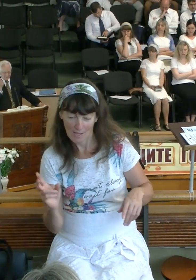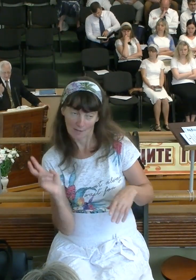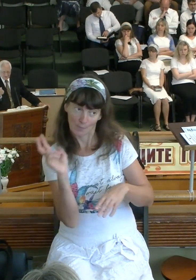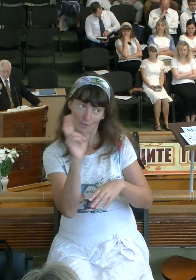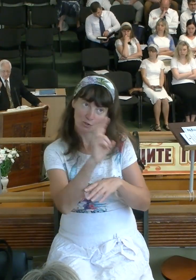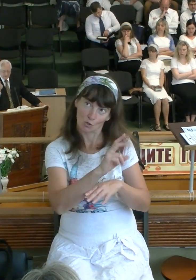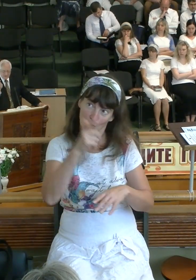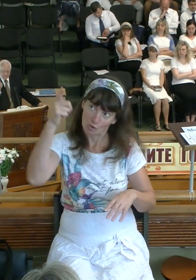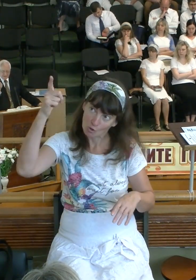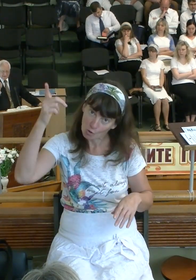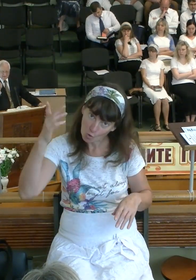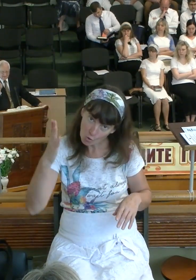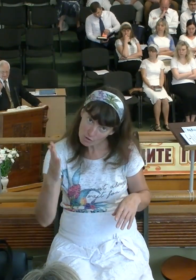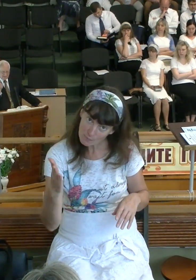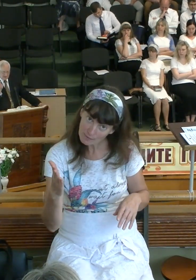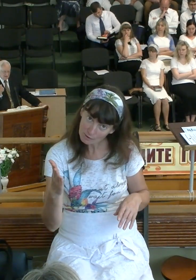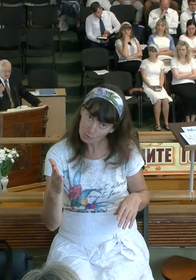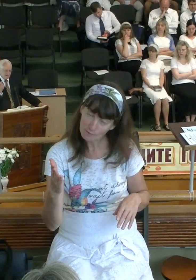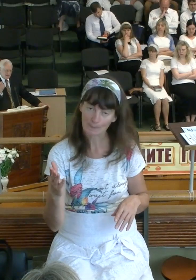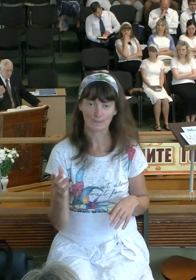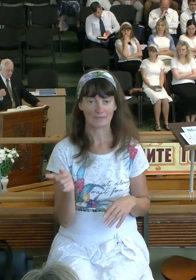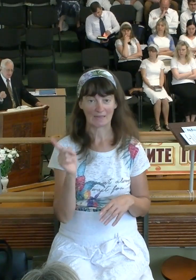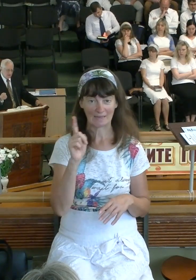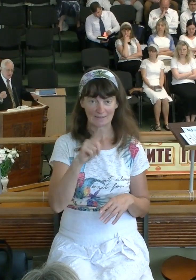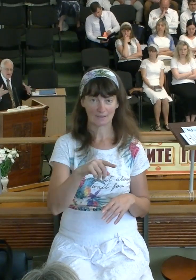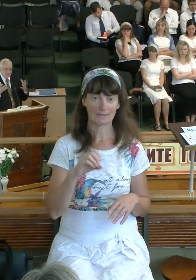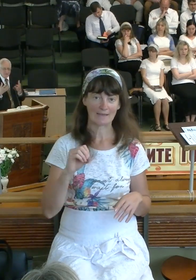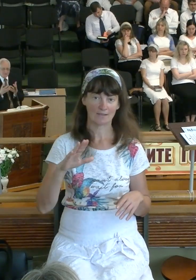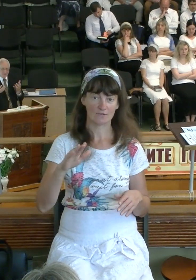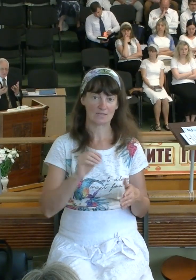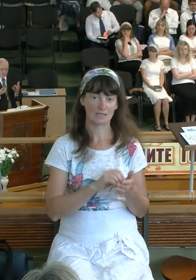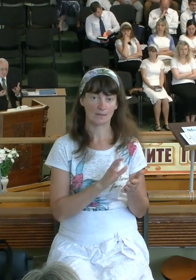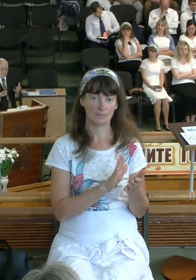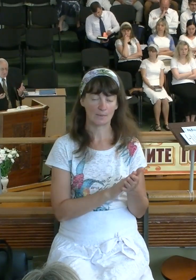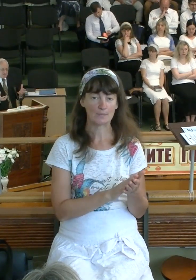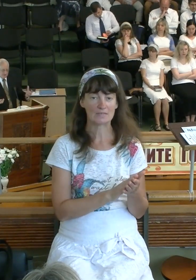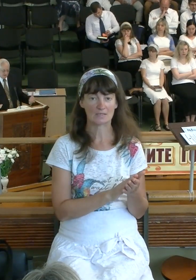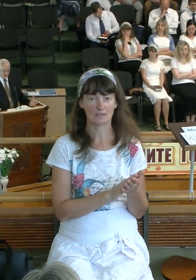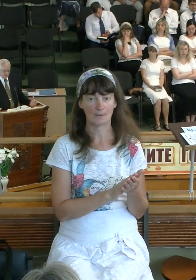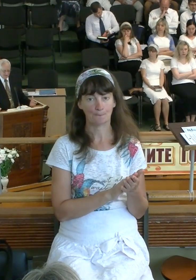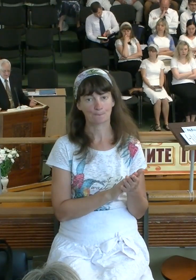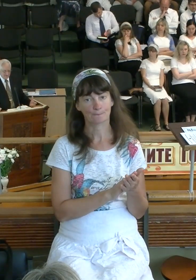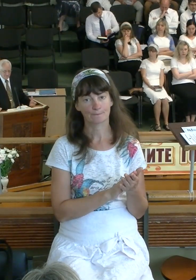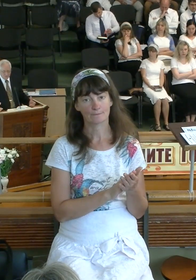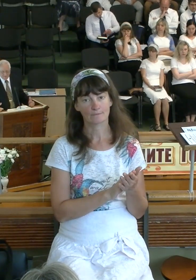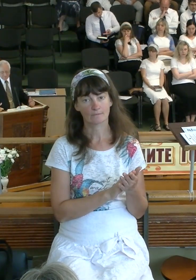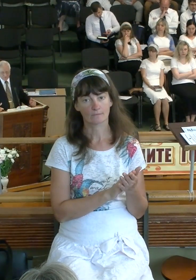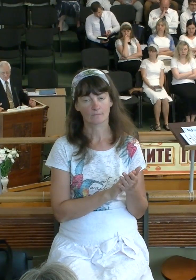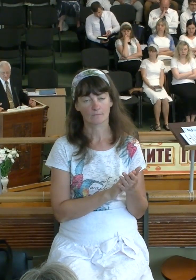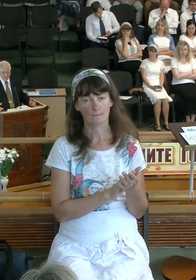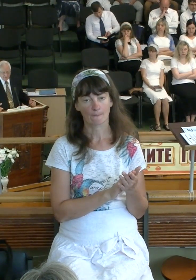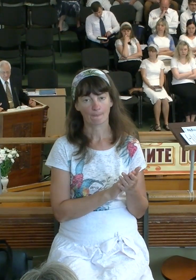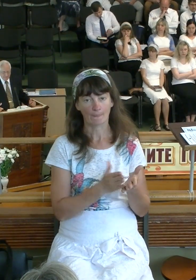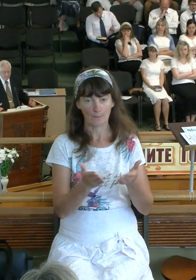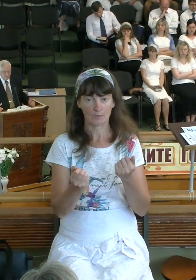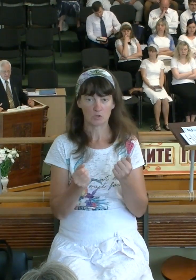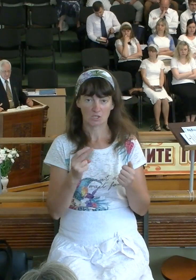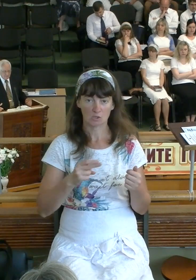принимает. В Ефесянам 1:13 написано, как происходит получение Духа